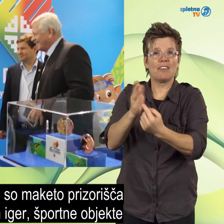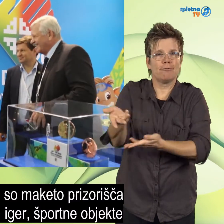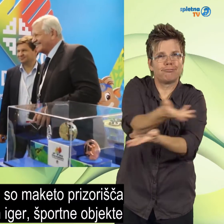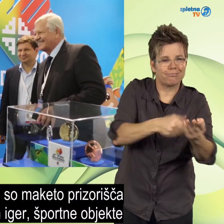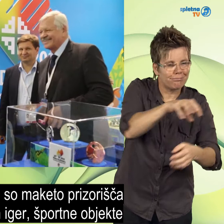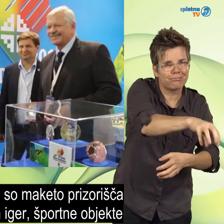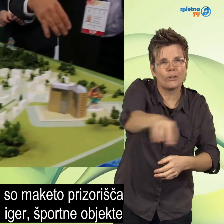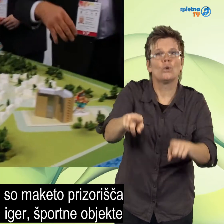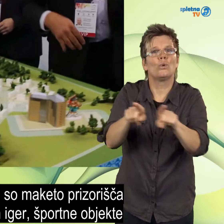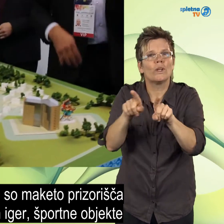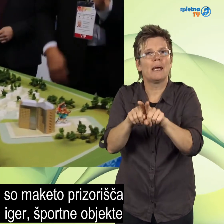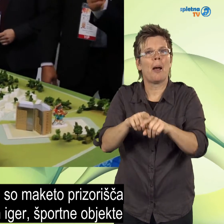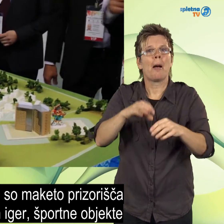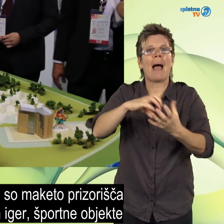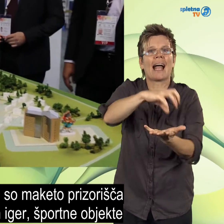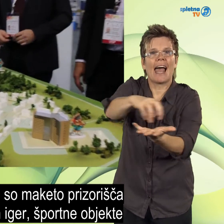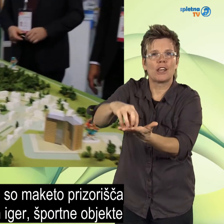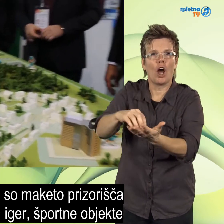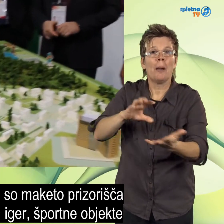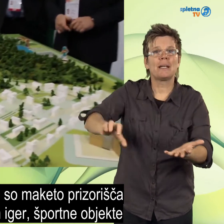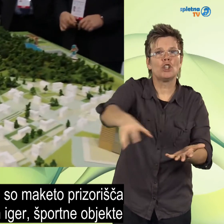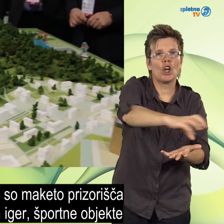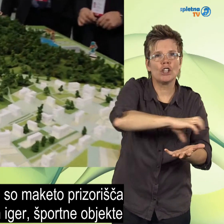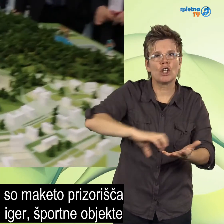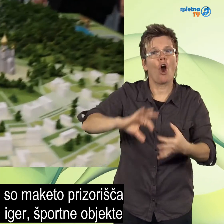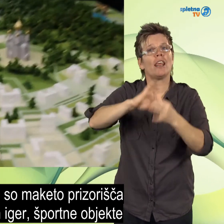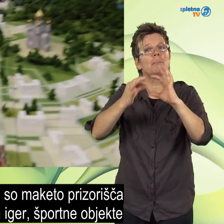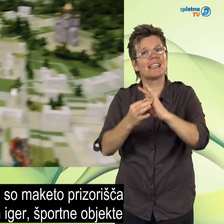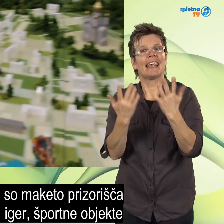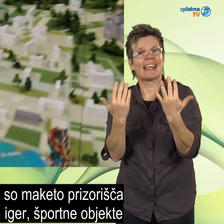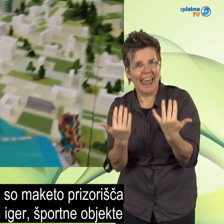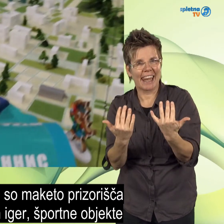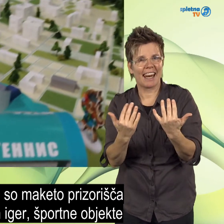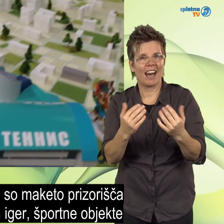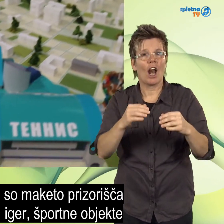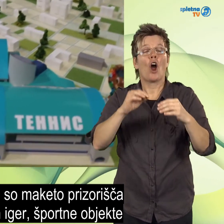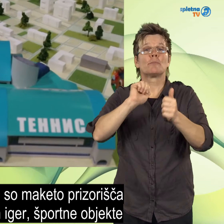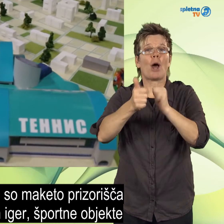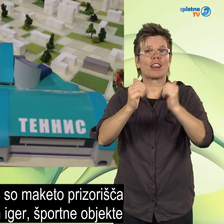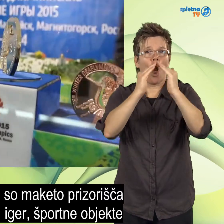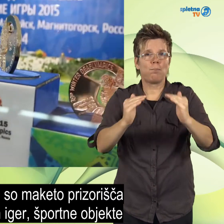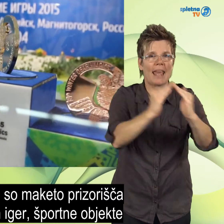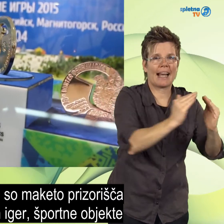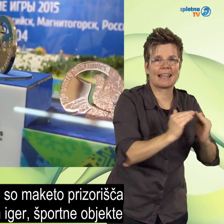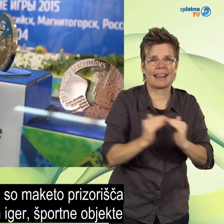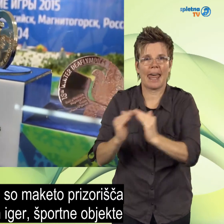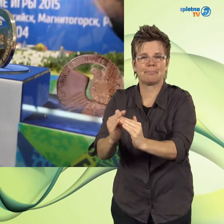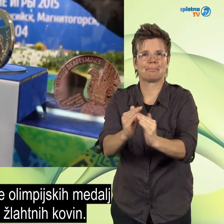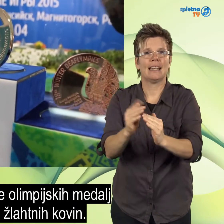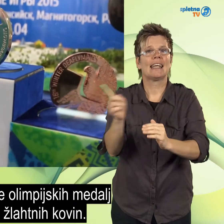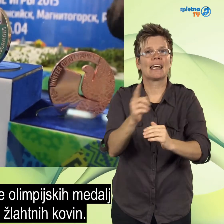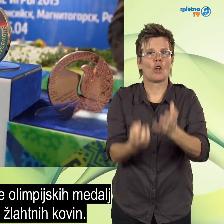Predstavili so maketo prizorišča olimpijskih iger, športne objekte in vzorce olimpijskih medalj 3 žlahtnih